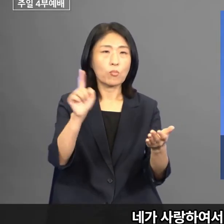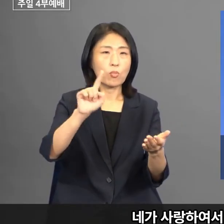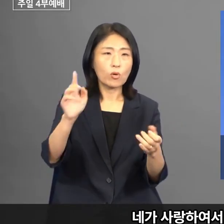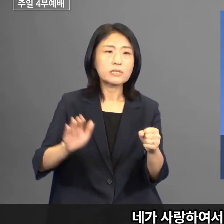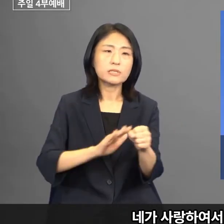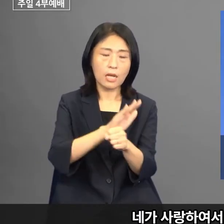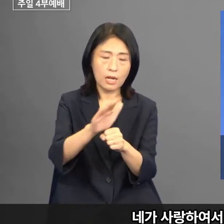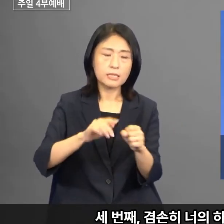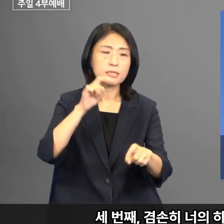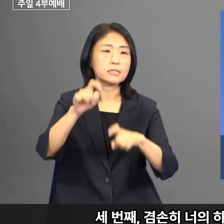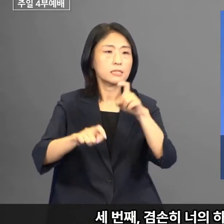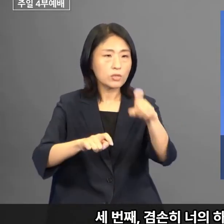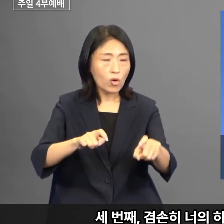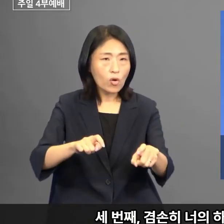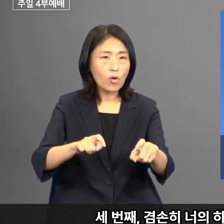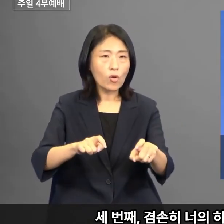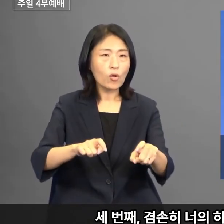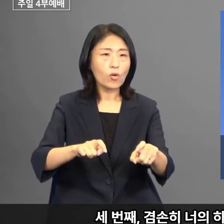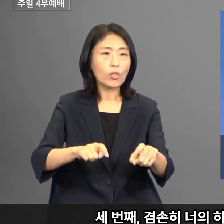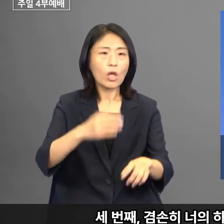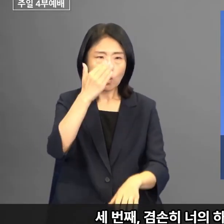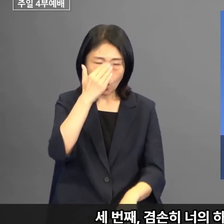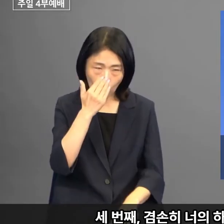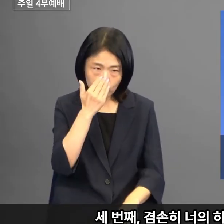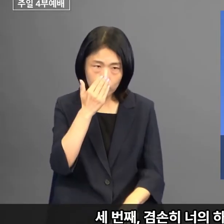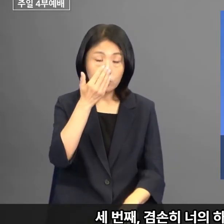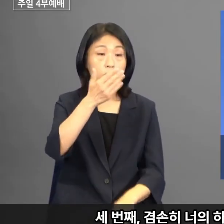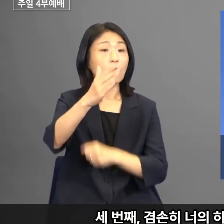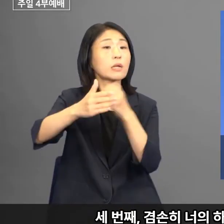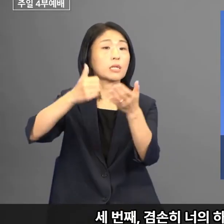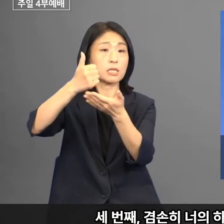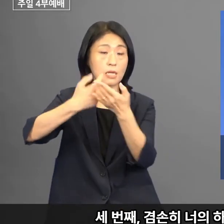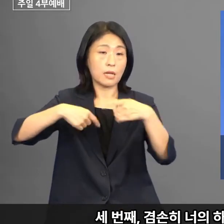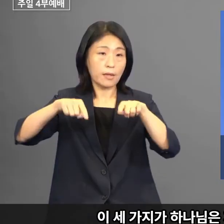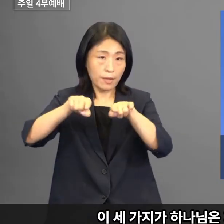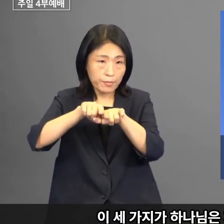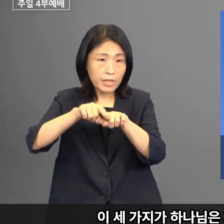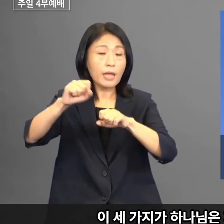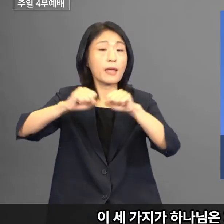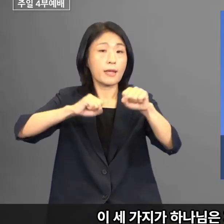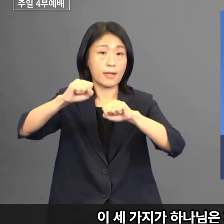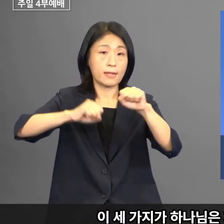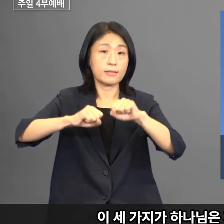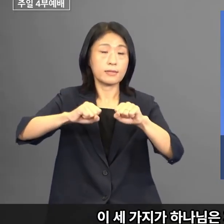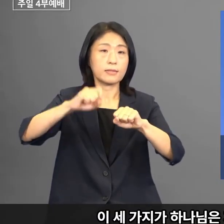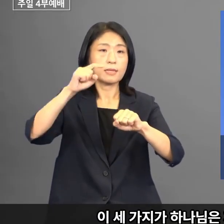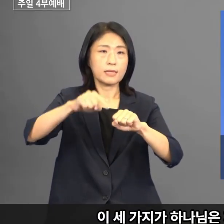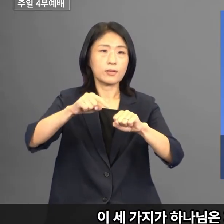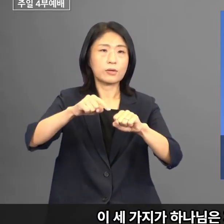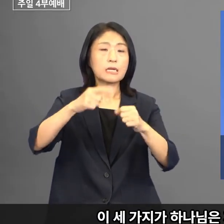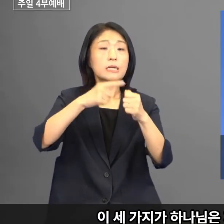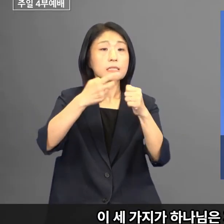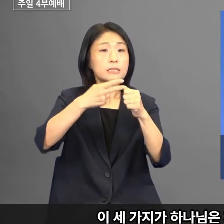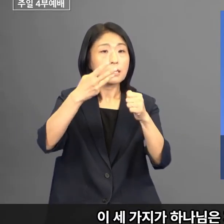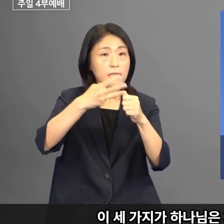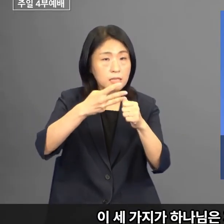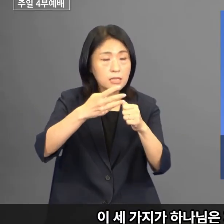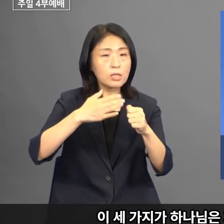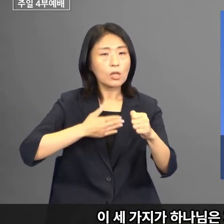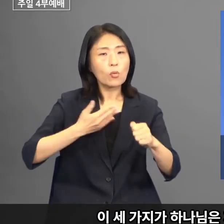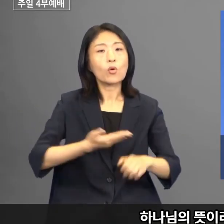그렇게 실천을 해라. 세 번째, 겸손히 너희 하나님과 동행해라. 함께 해라. 이 세 가지가 하나님이 저와